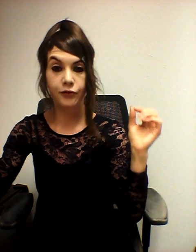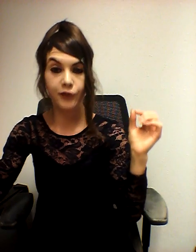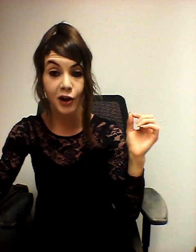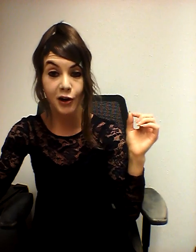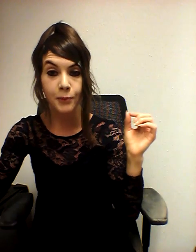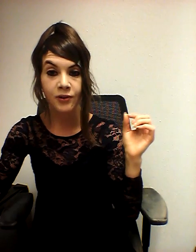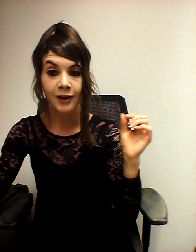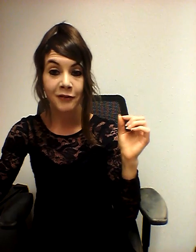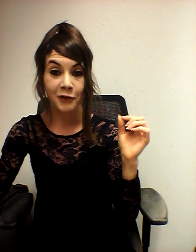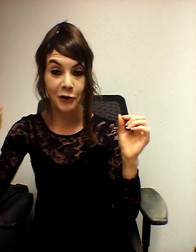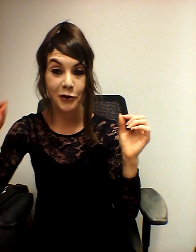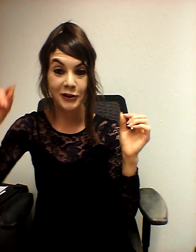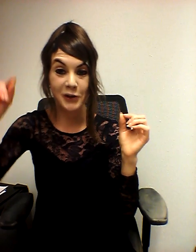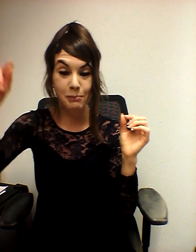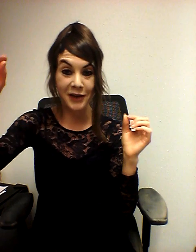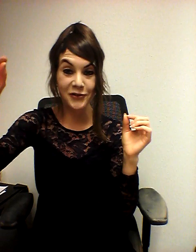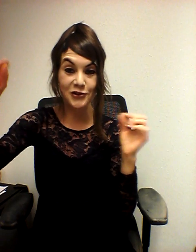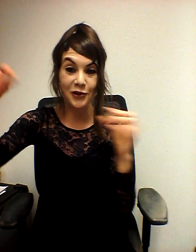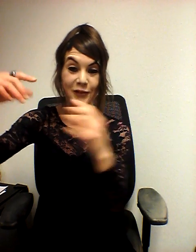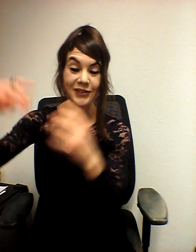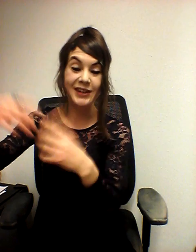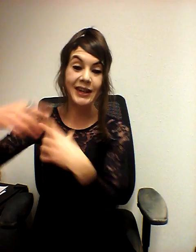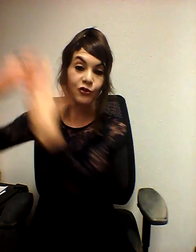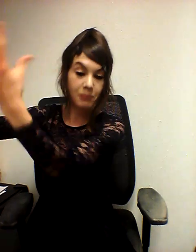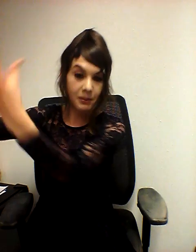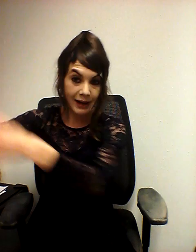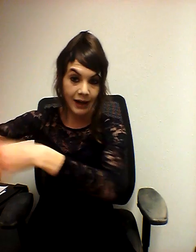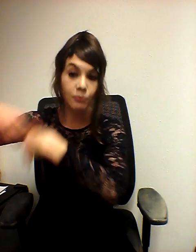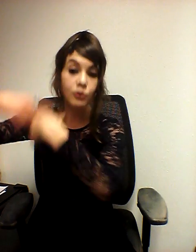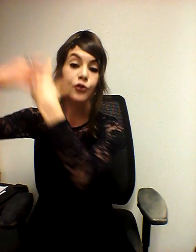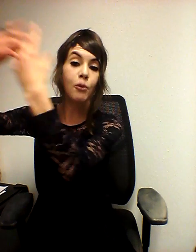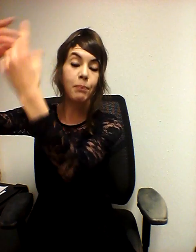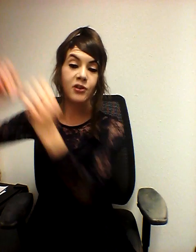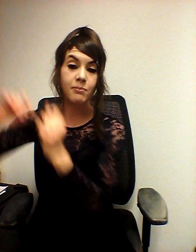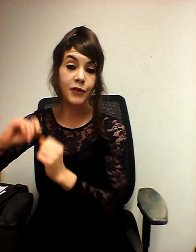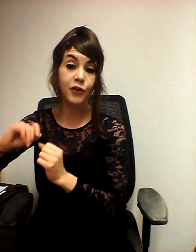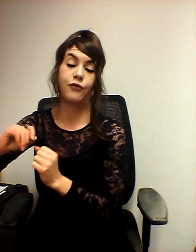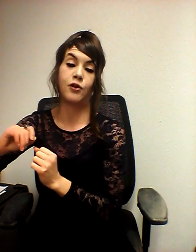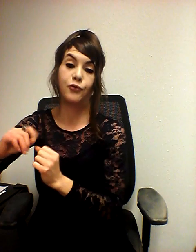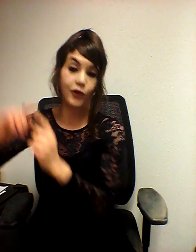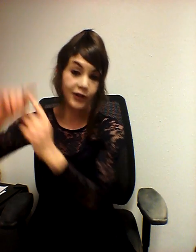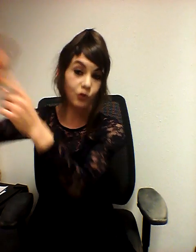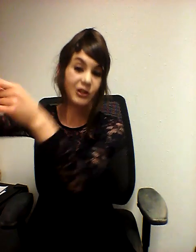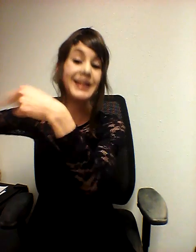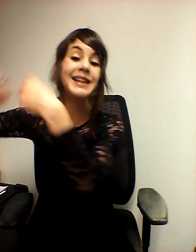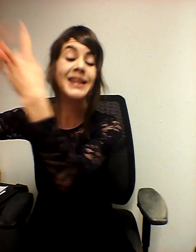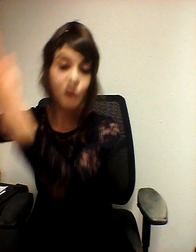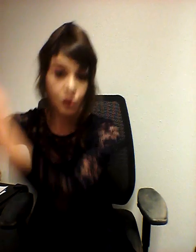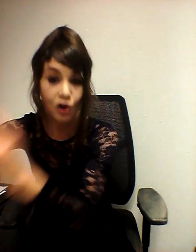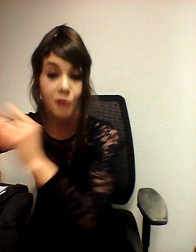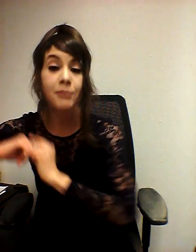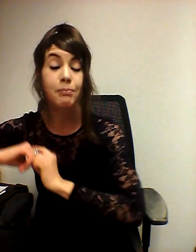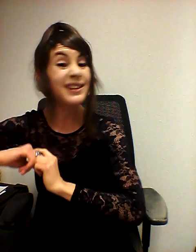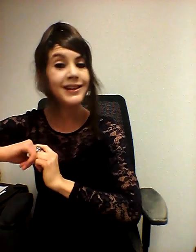verloopt Dan kunnen de brandstoffen die in zo'n membraan omhult compartiment gevormd worden dus in die lysosomen binnenin